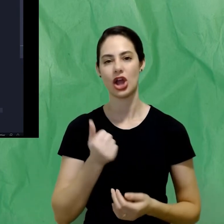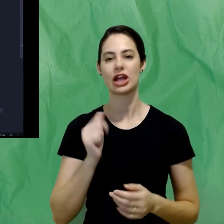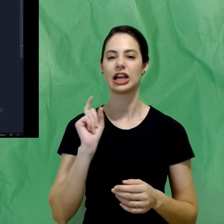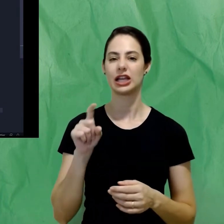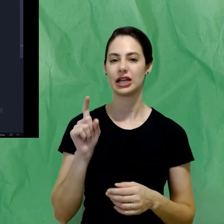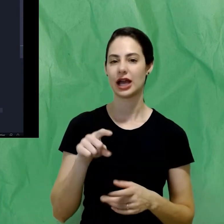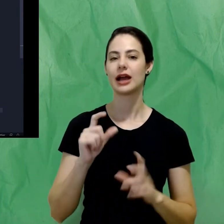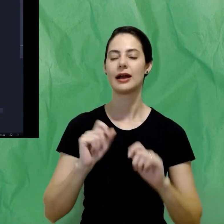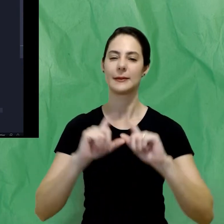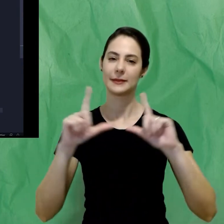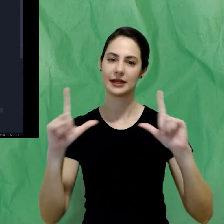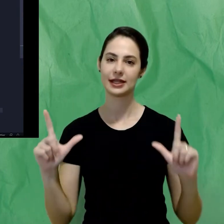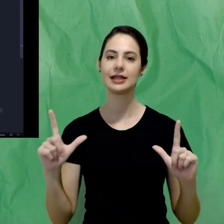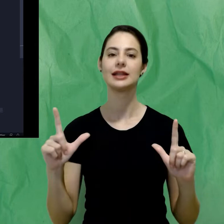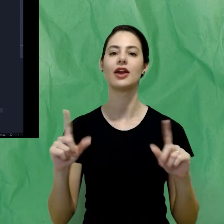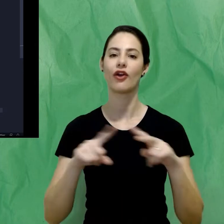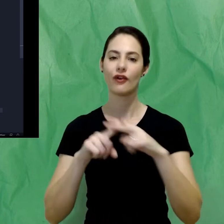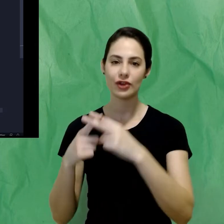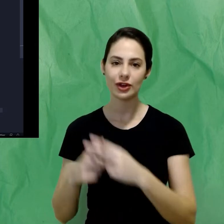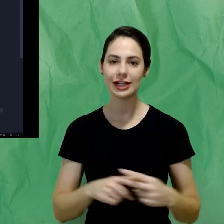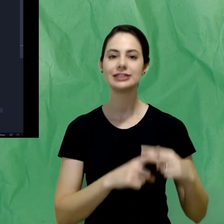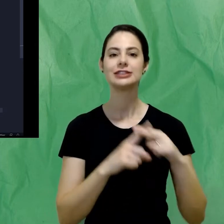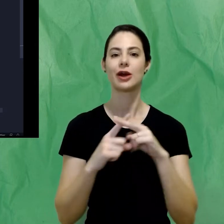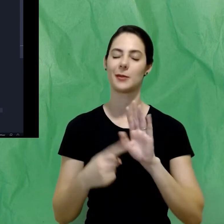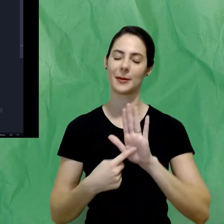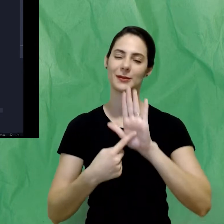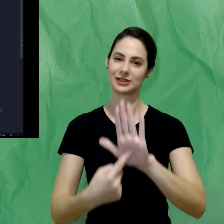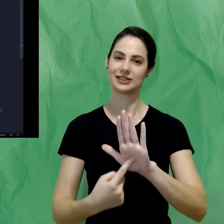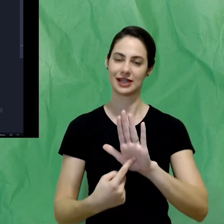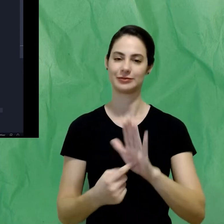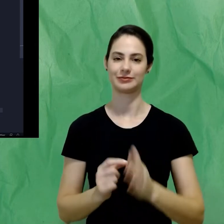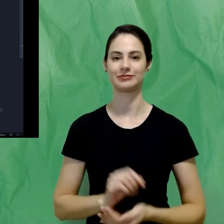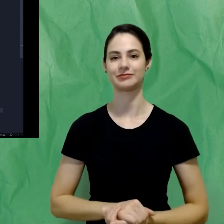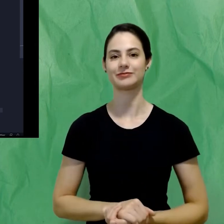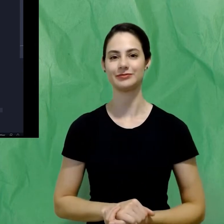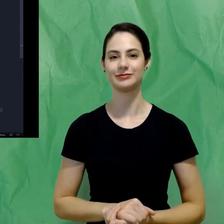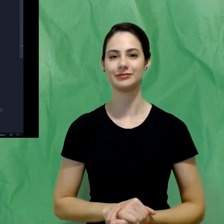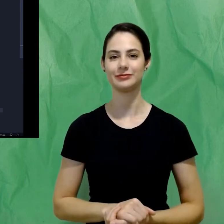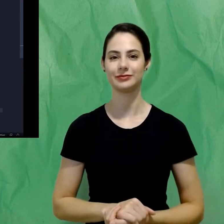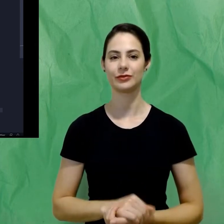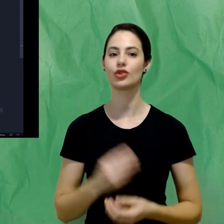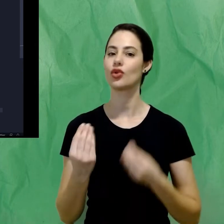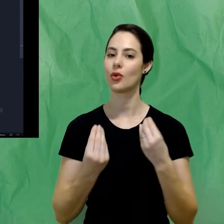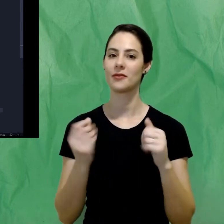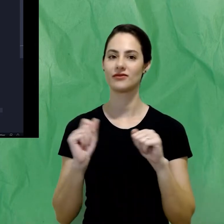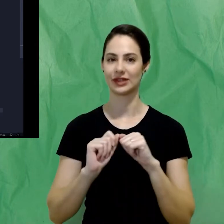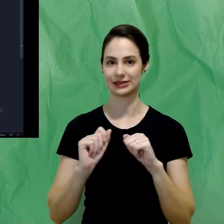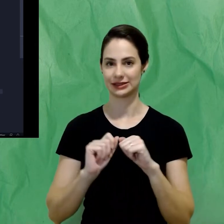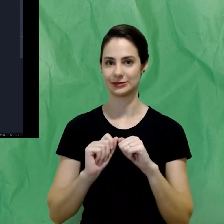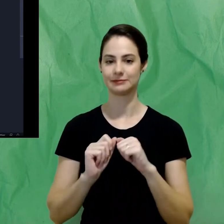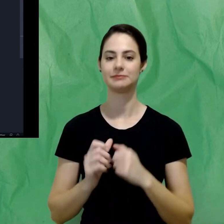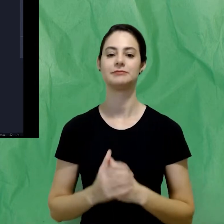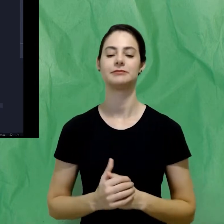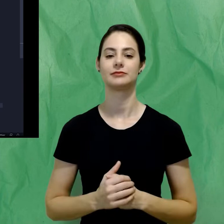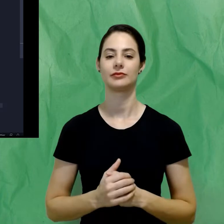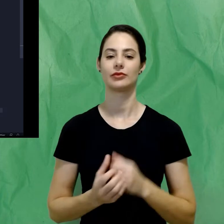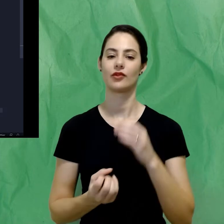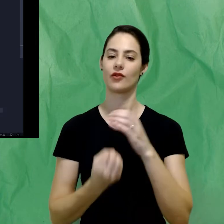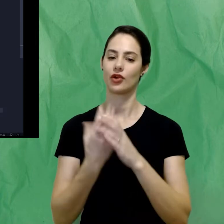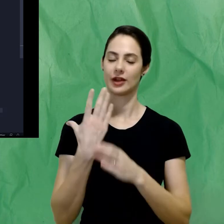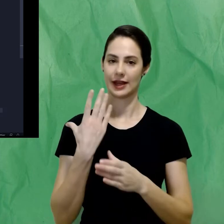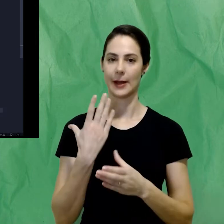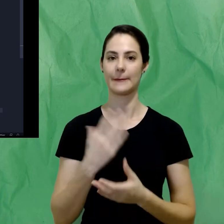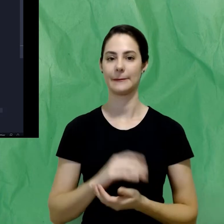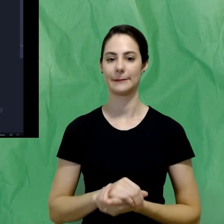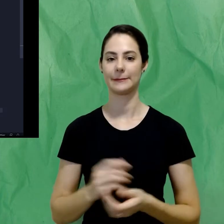abrir as configurações que estão salvas dentro desse arquivo e exibir aqui para o usuário. Para isso, eu vou criar essa função